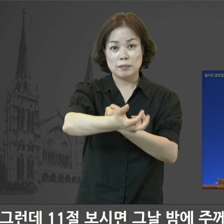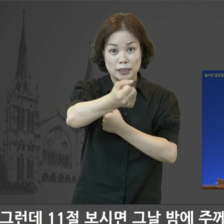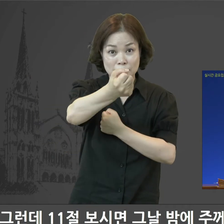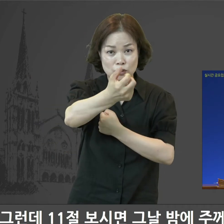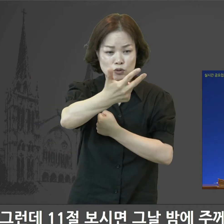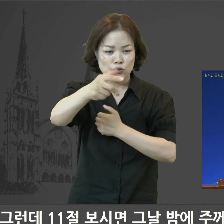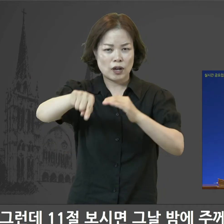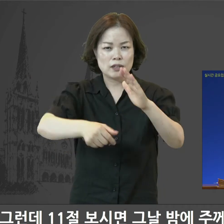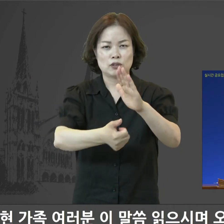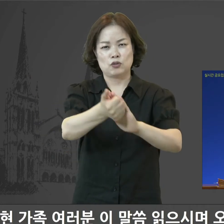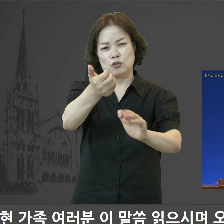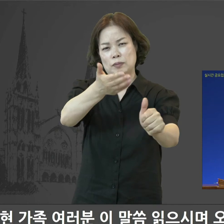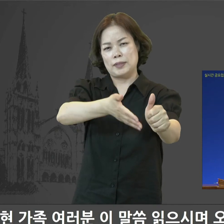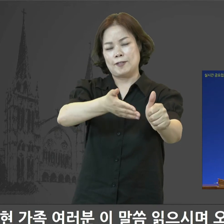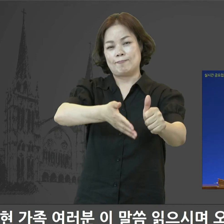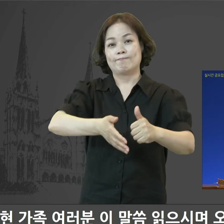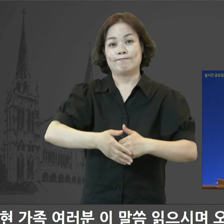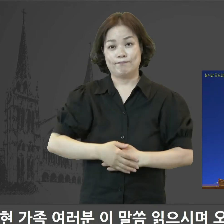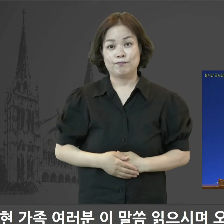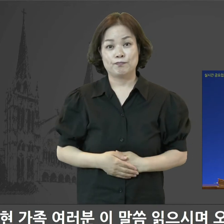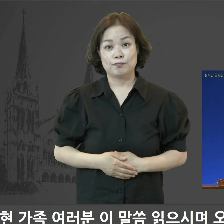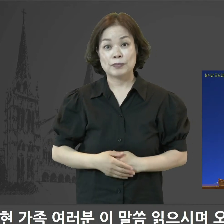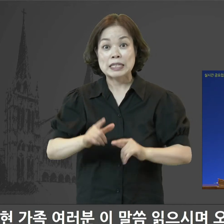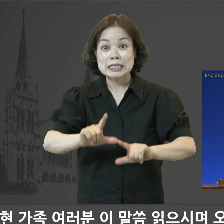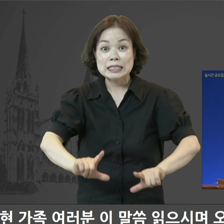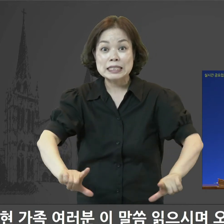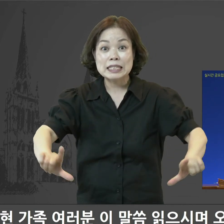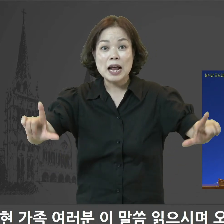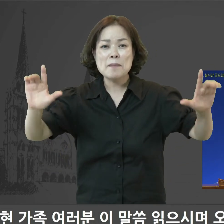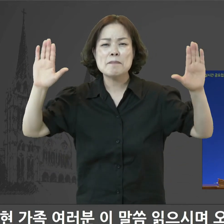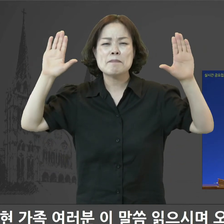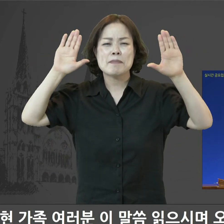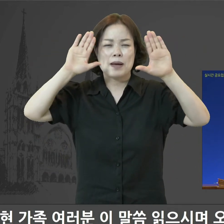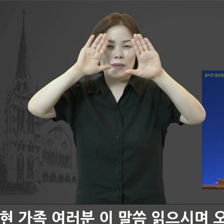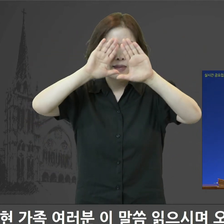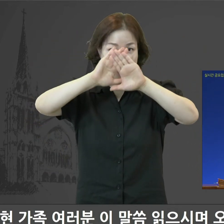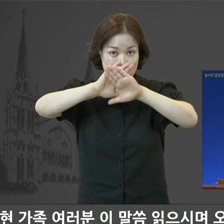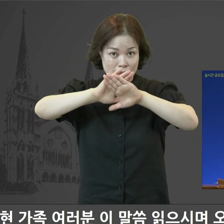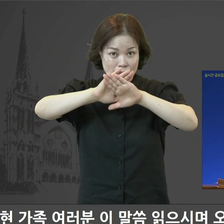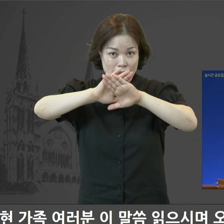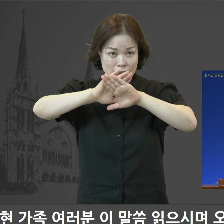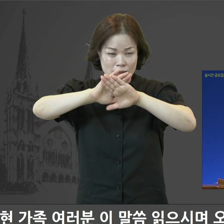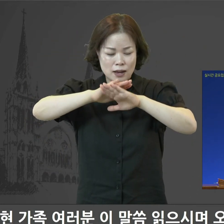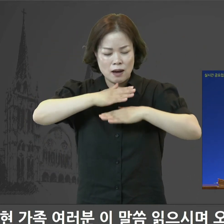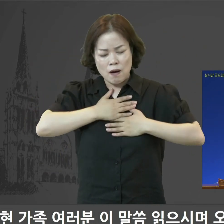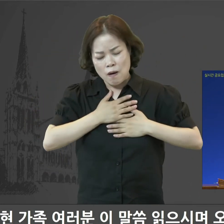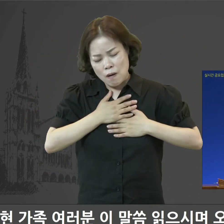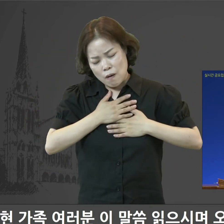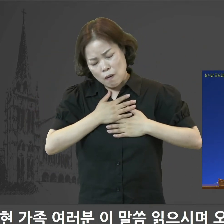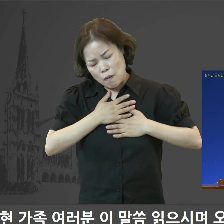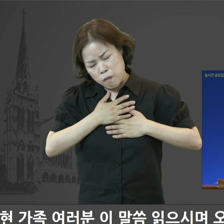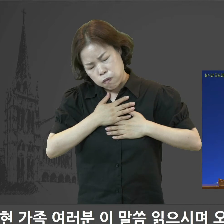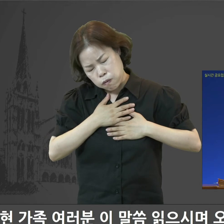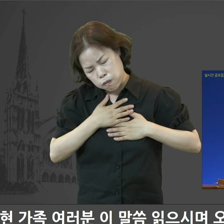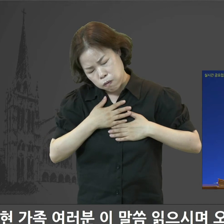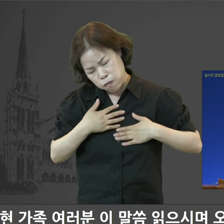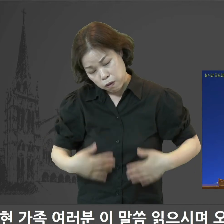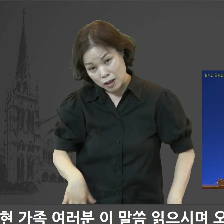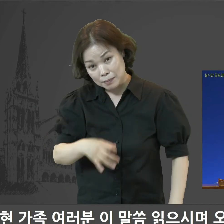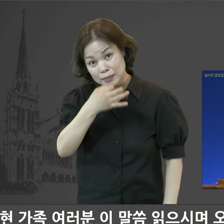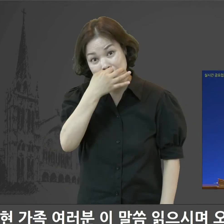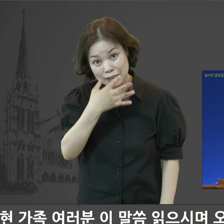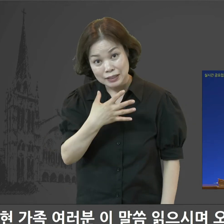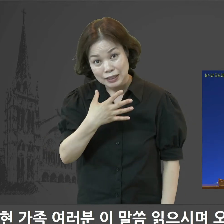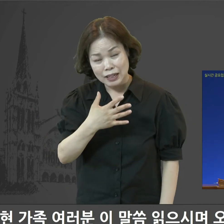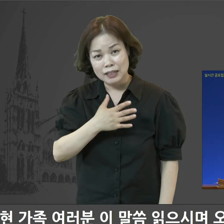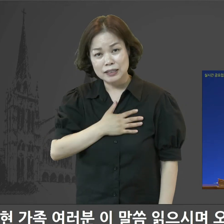주 안에서 소망합니다. 그날 밤에, 힘들어 지쳐 있는 날 밤에